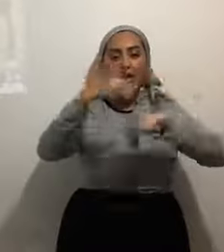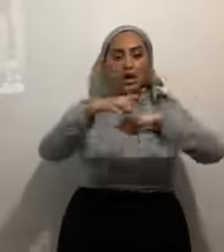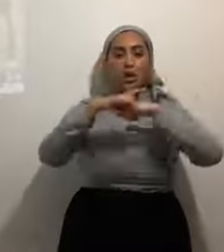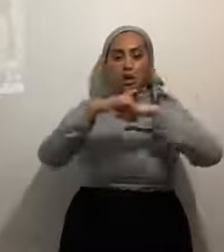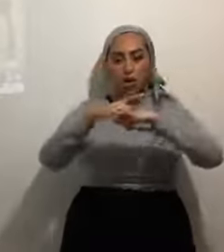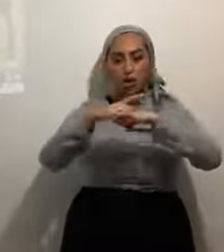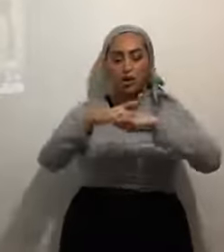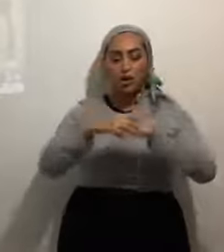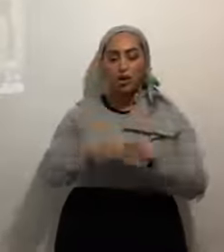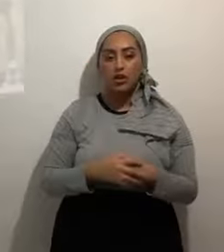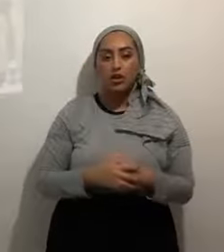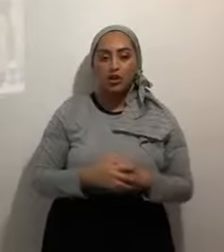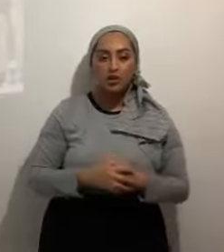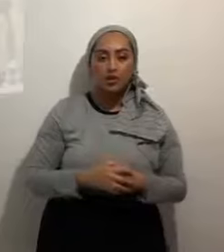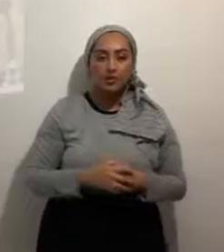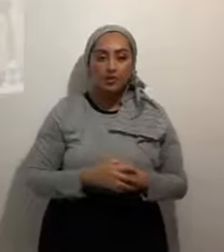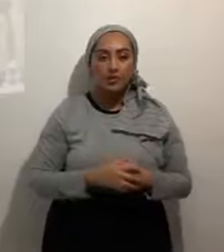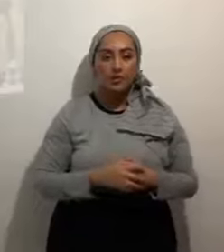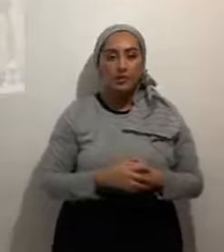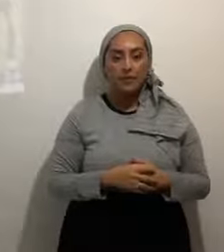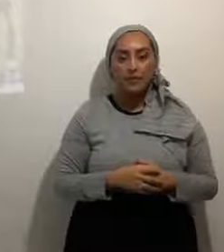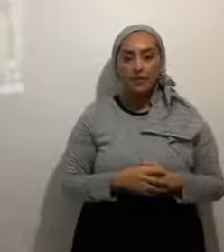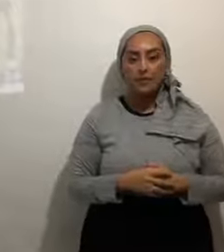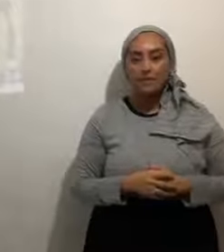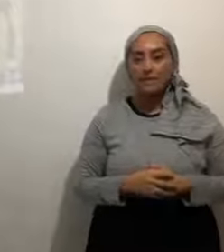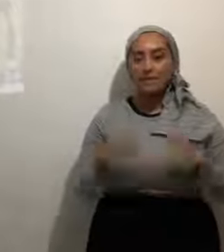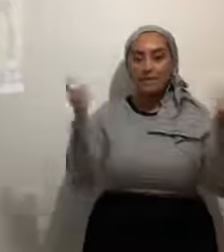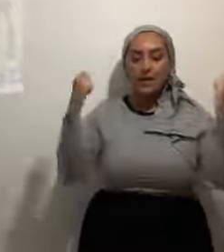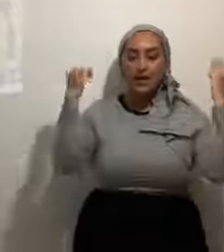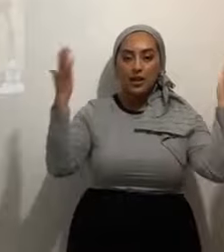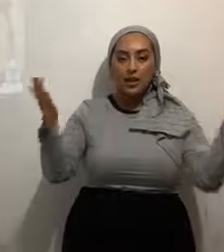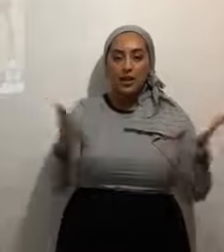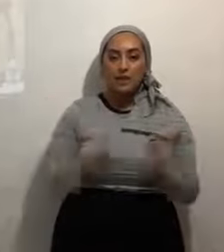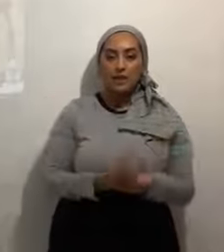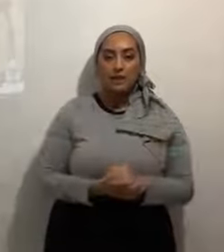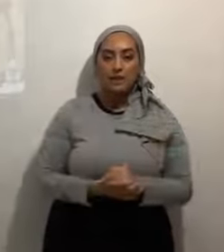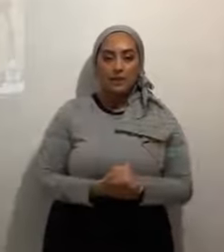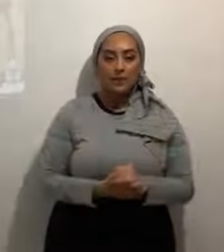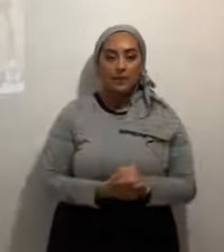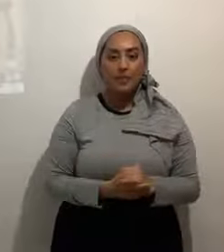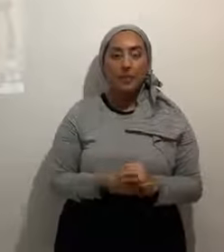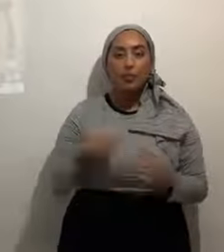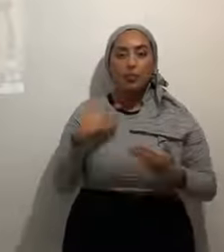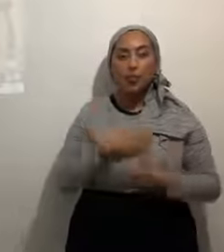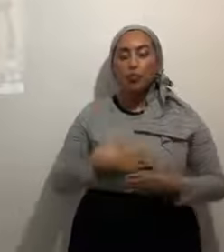tierra. Aleluya, aleluya. Es que nos vamos a gozar el día de hoy.